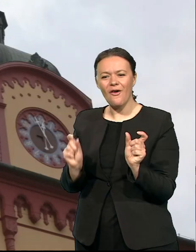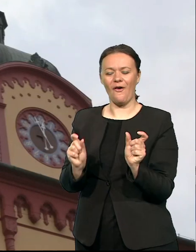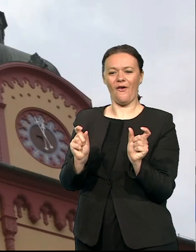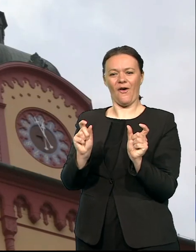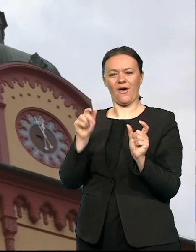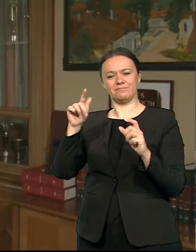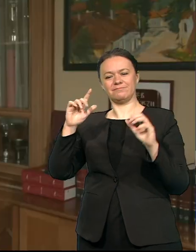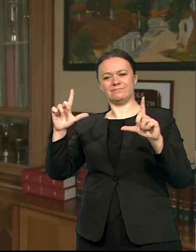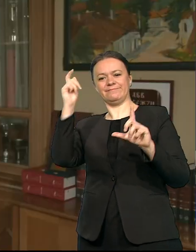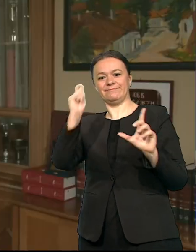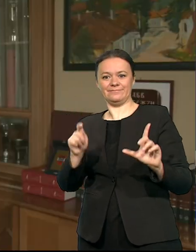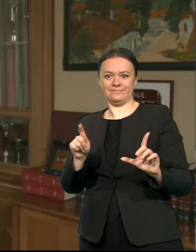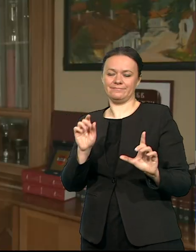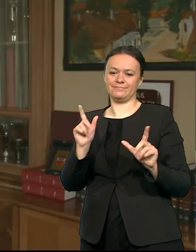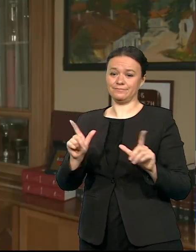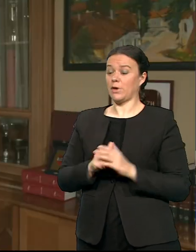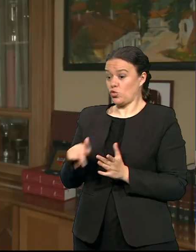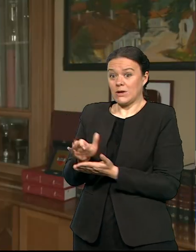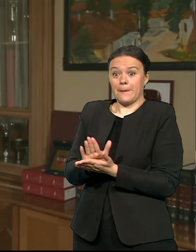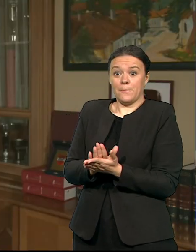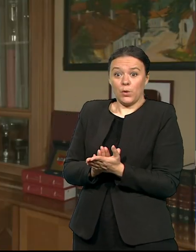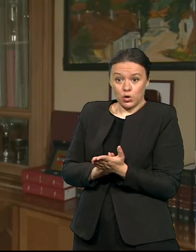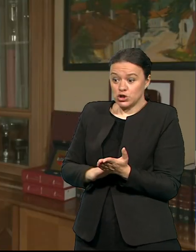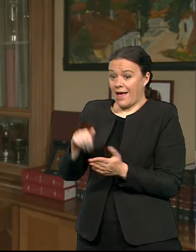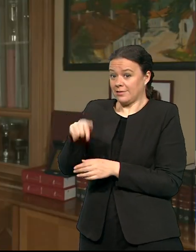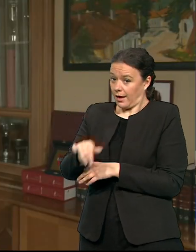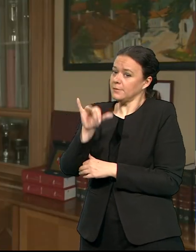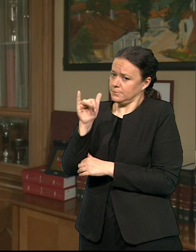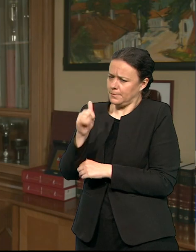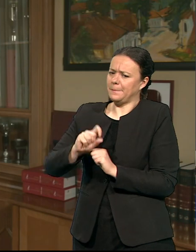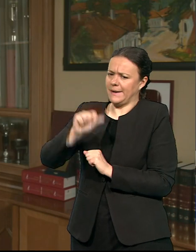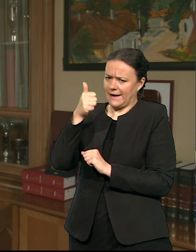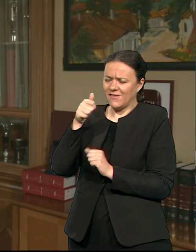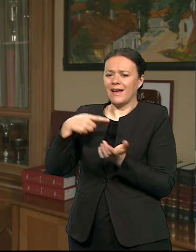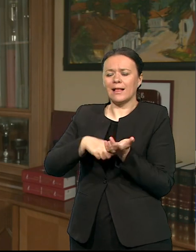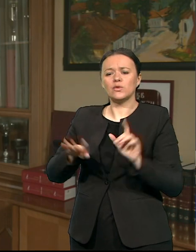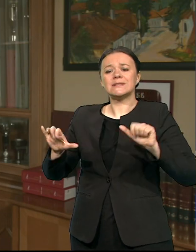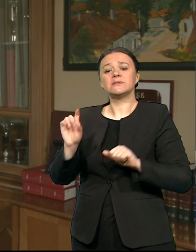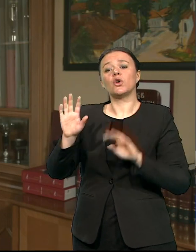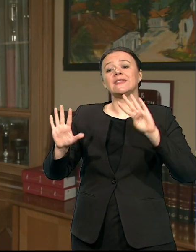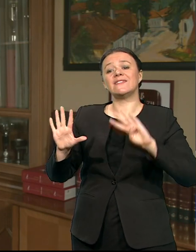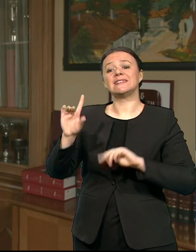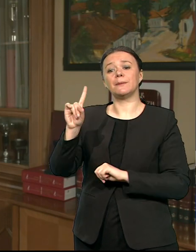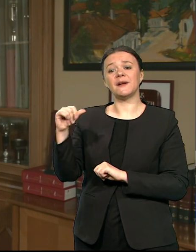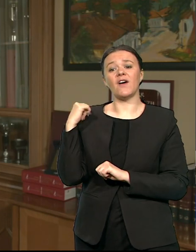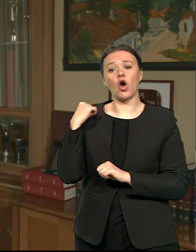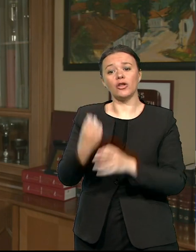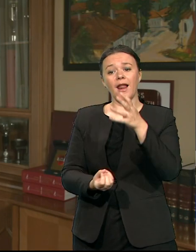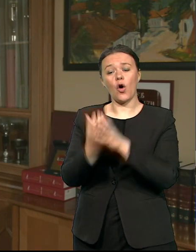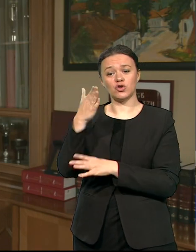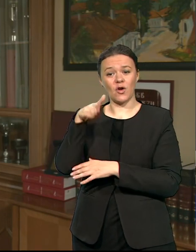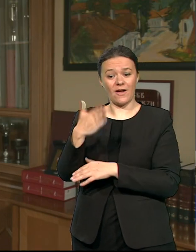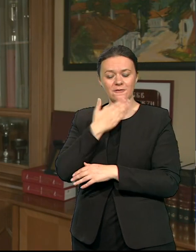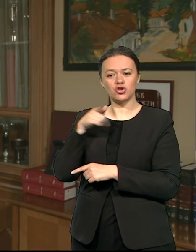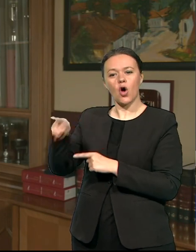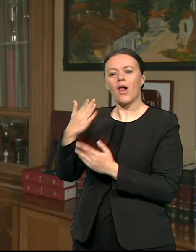vitraži. Za početak jeste prva u srpskom narodu, osnovana 1791. zaslugom